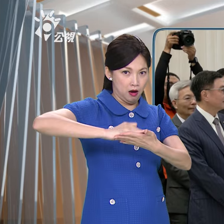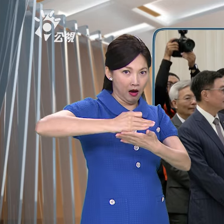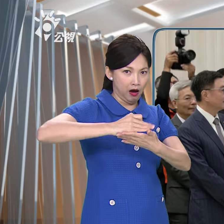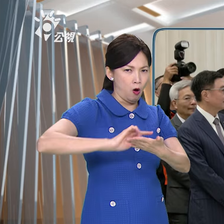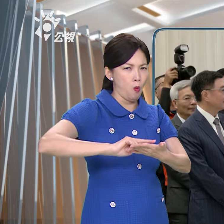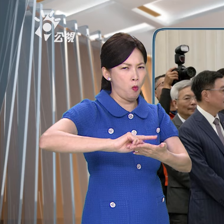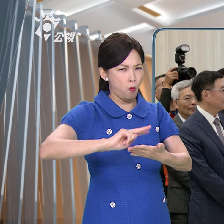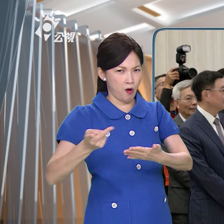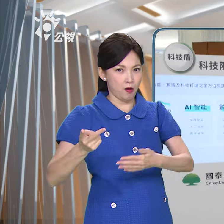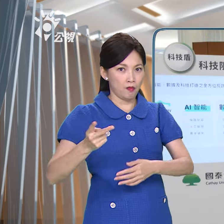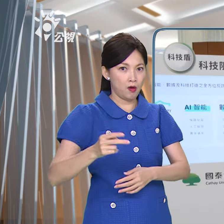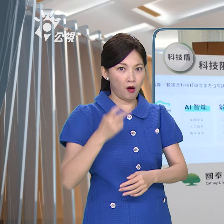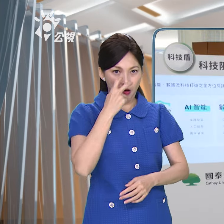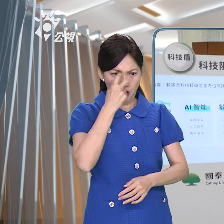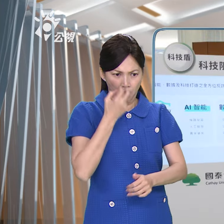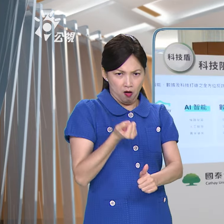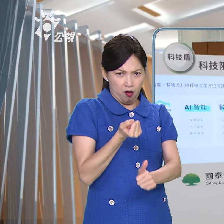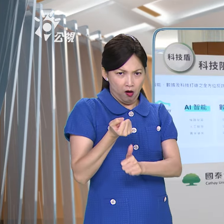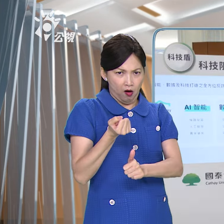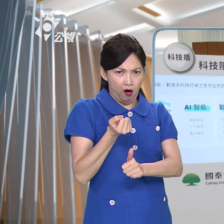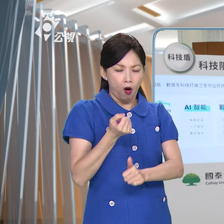户要有风险管控。